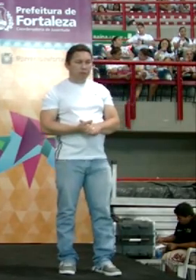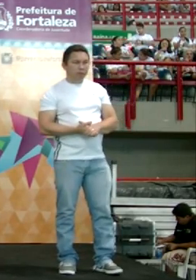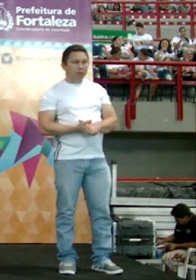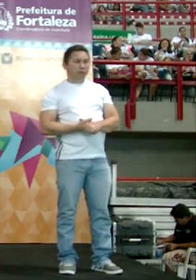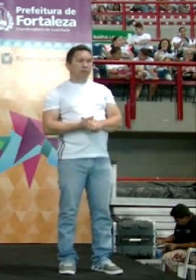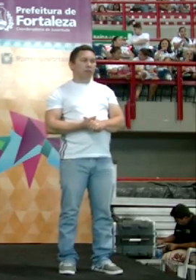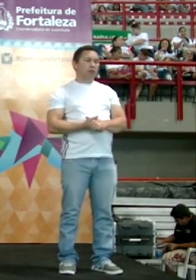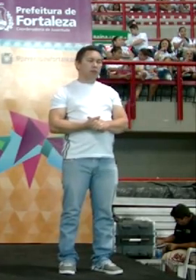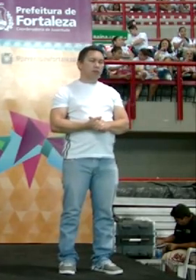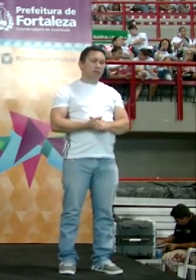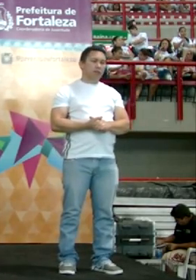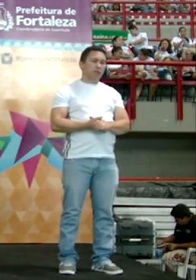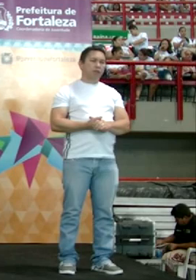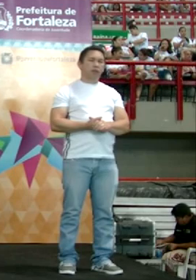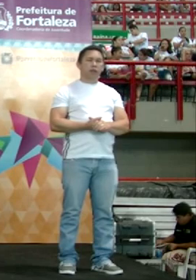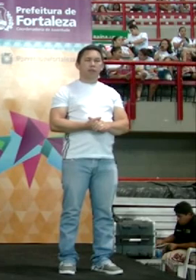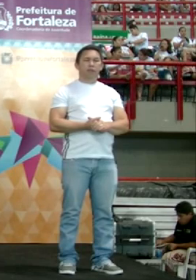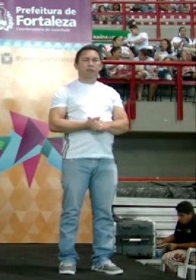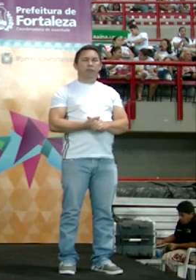tipos de energia.